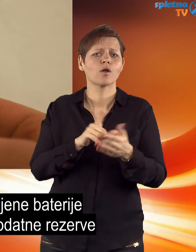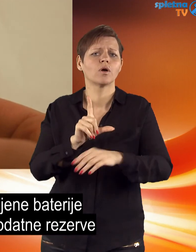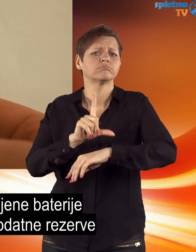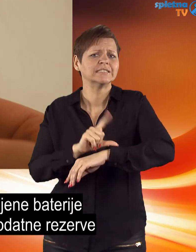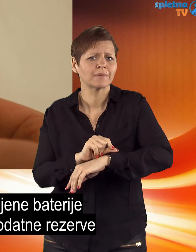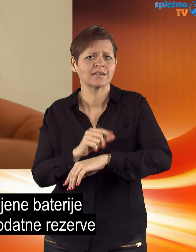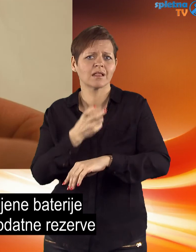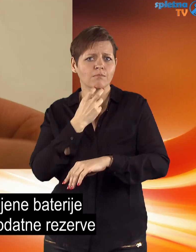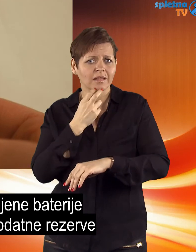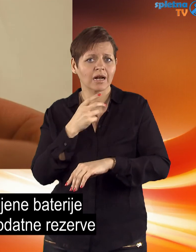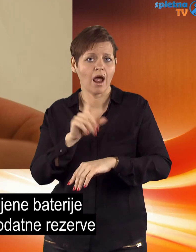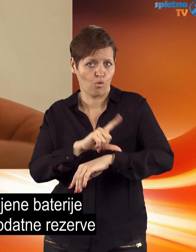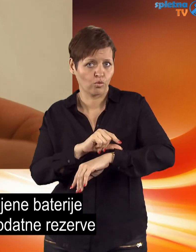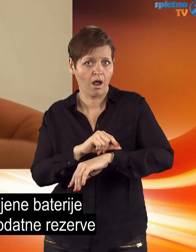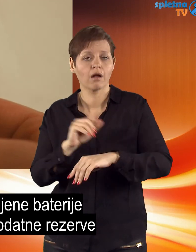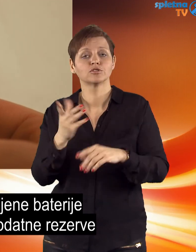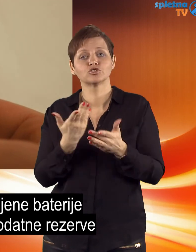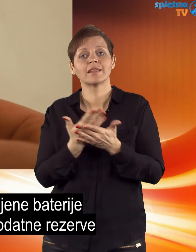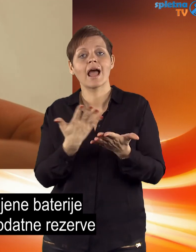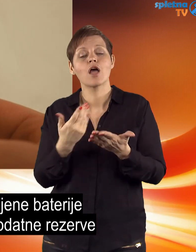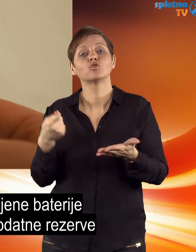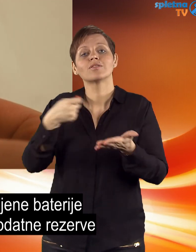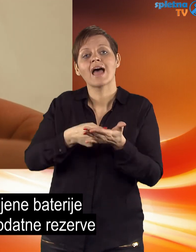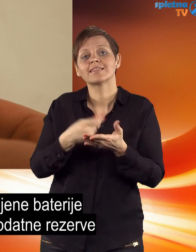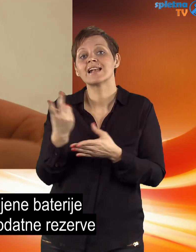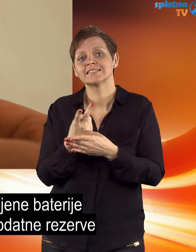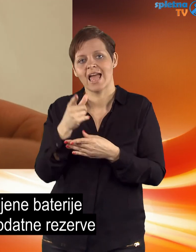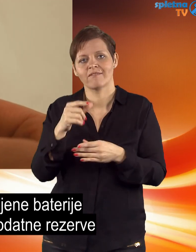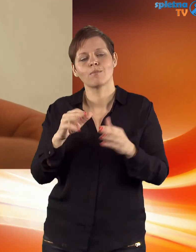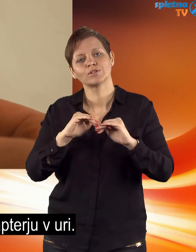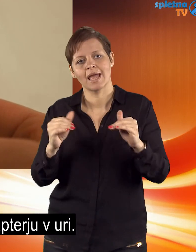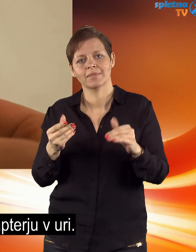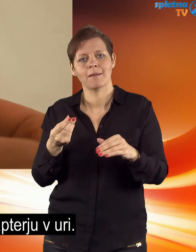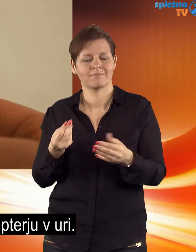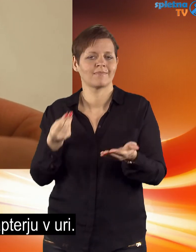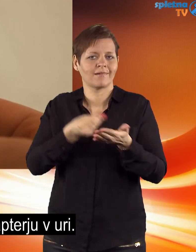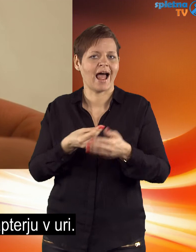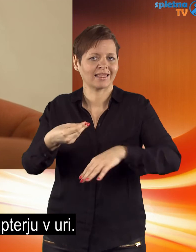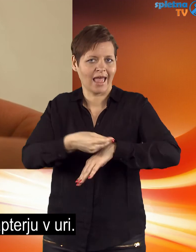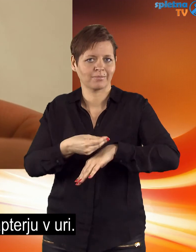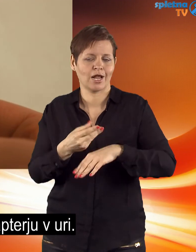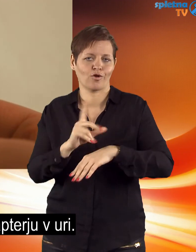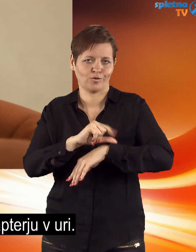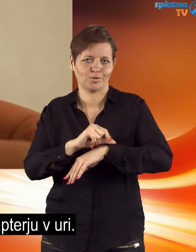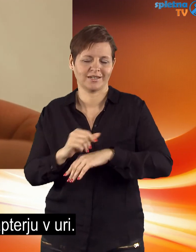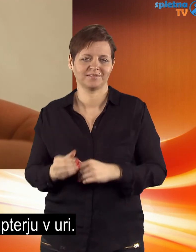V primeru izpraznjene baterije na uri je še nekaj dodatne rezerve v posebnem adapterju v uri.